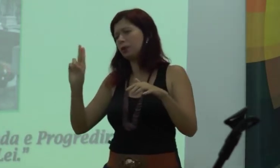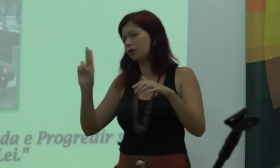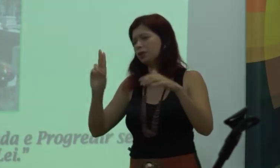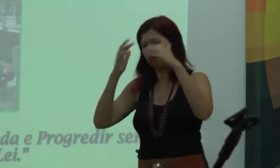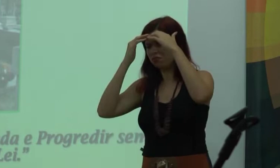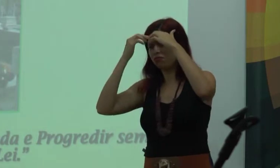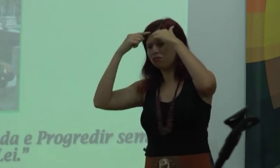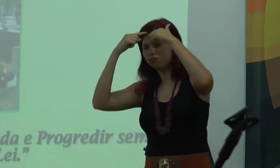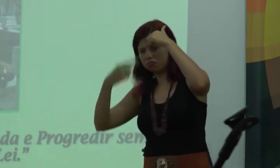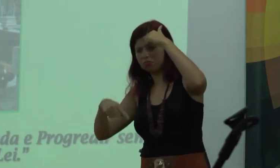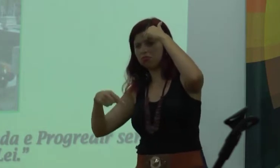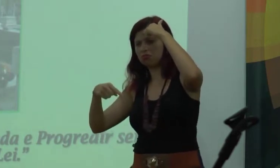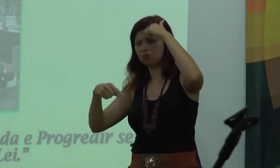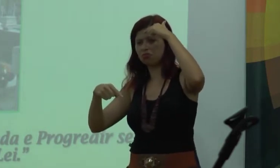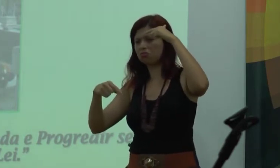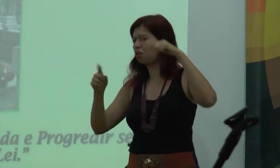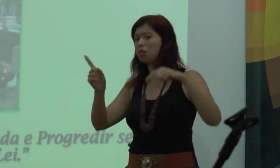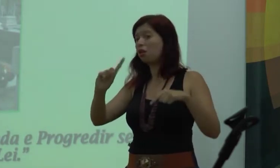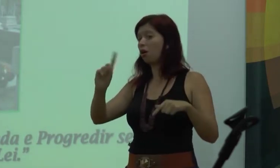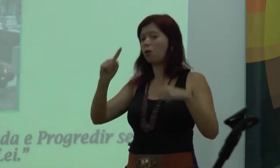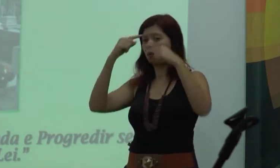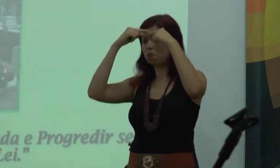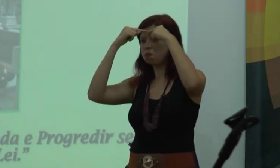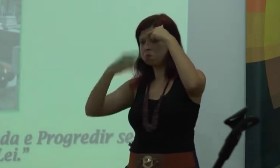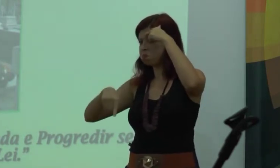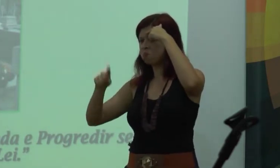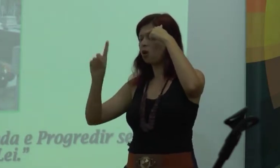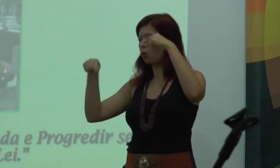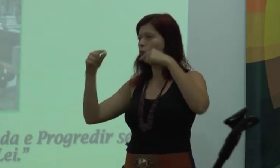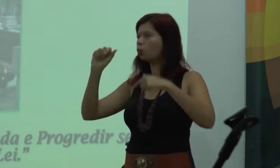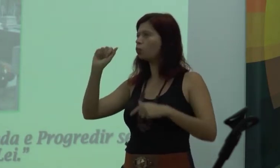Eu esqueci o nome aqui, eu estou tentando lembrar, o nome.